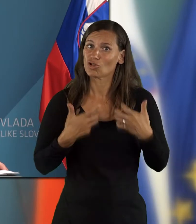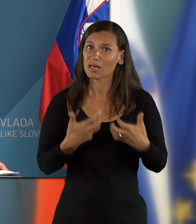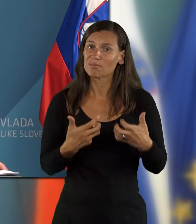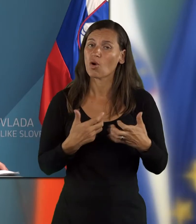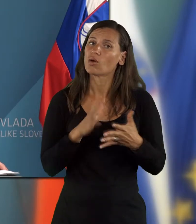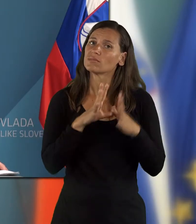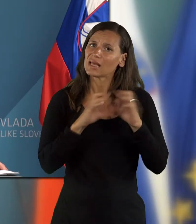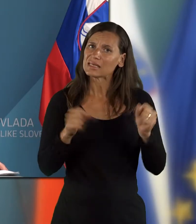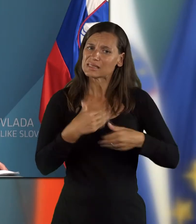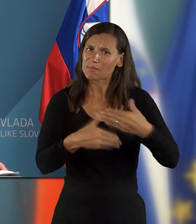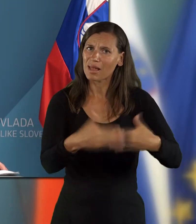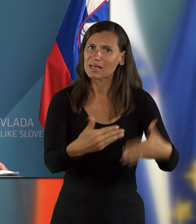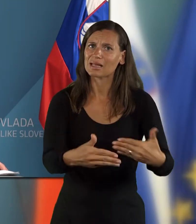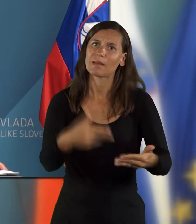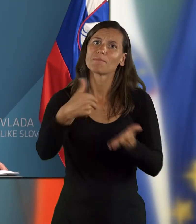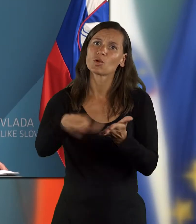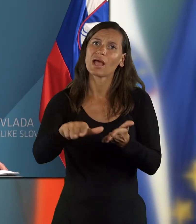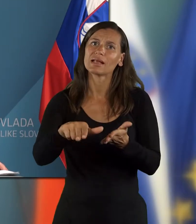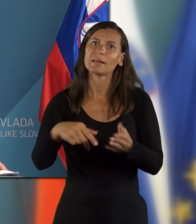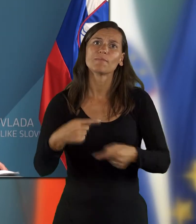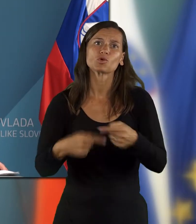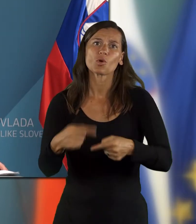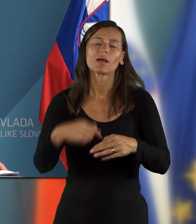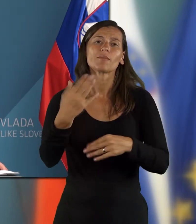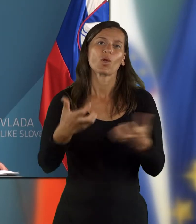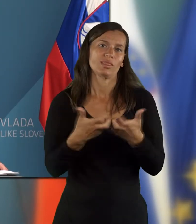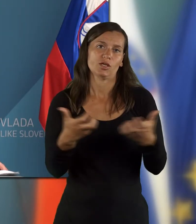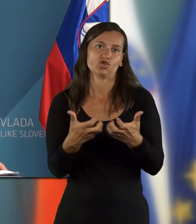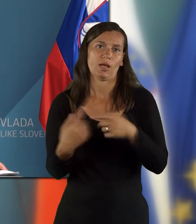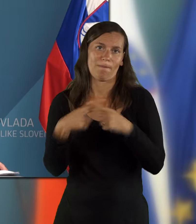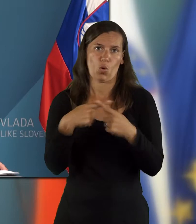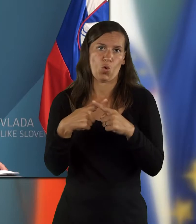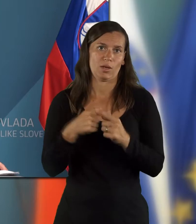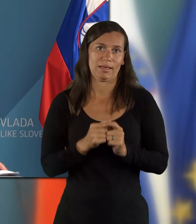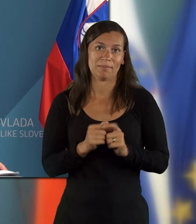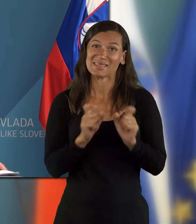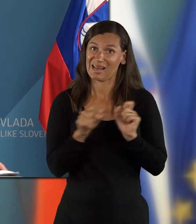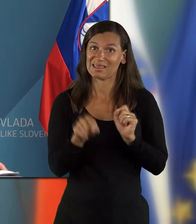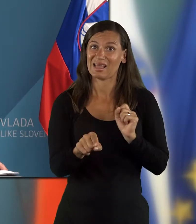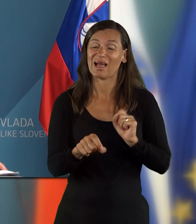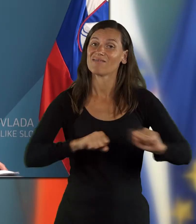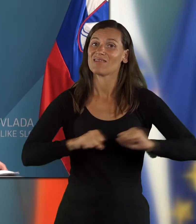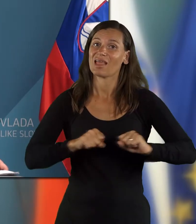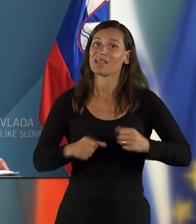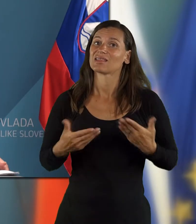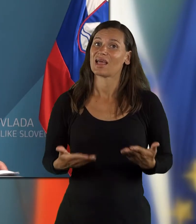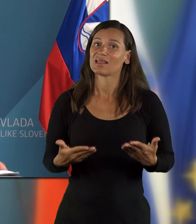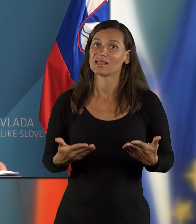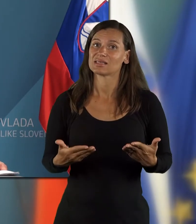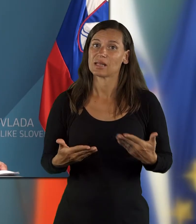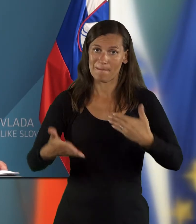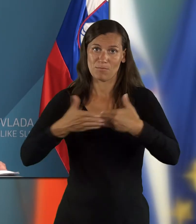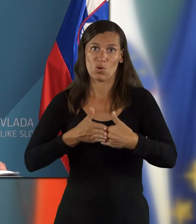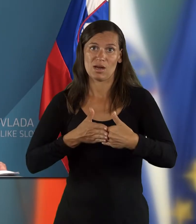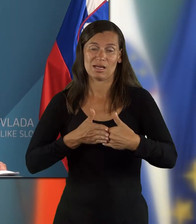Želimo si izpeljati prodajni postopek po tržnih pogojih. Zaradi tega je vlada